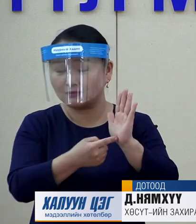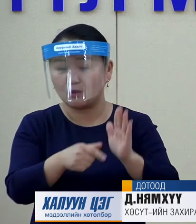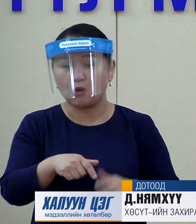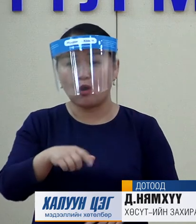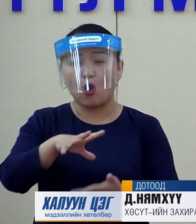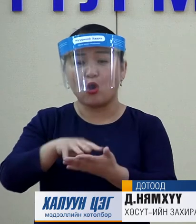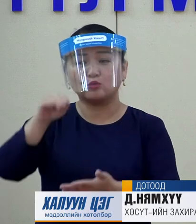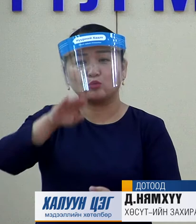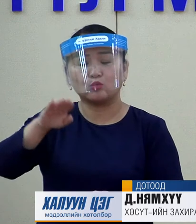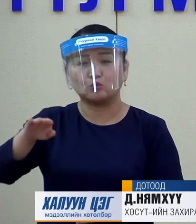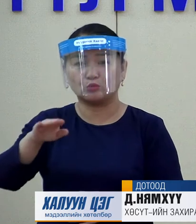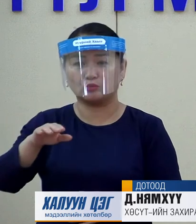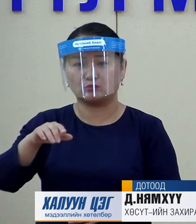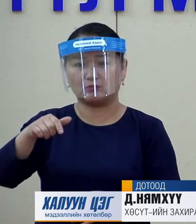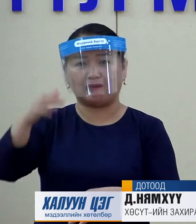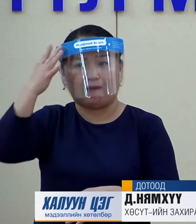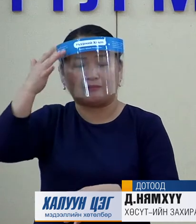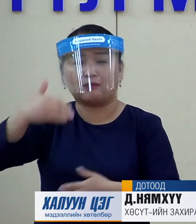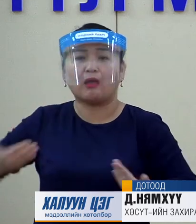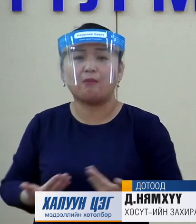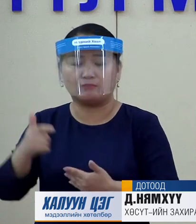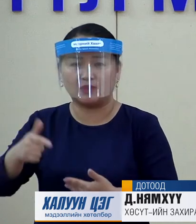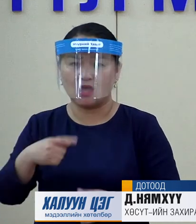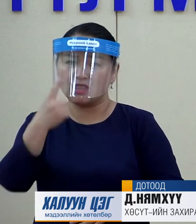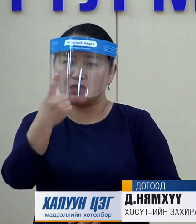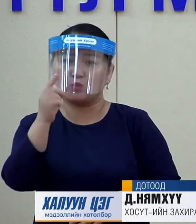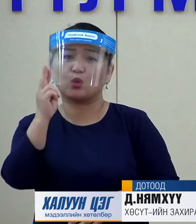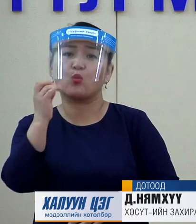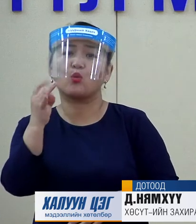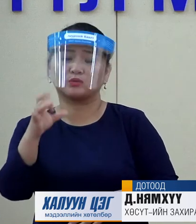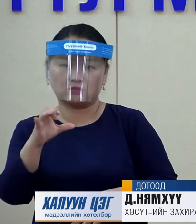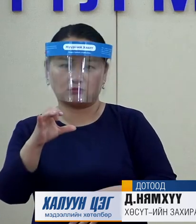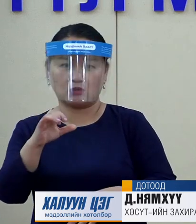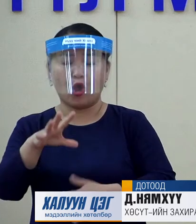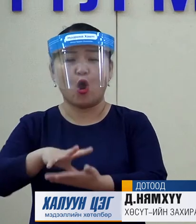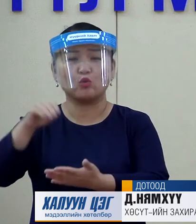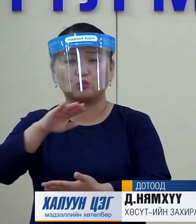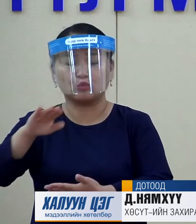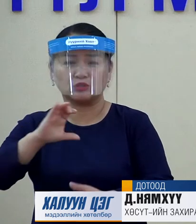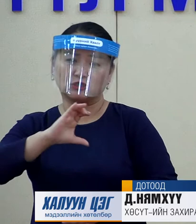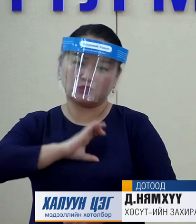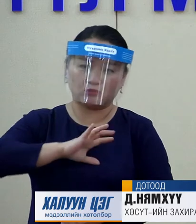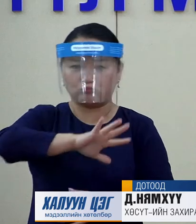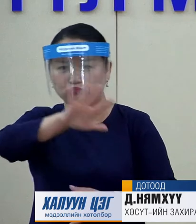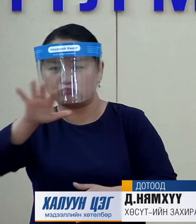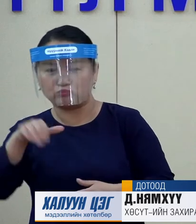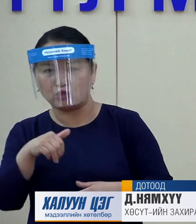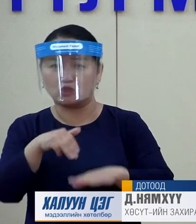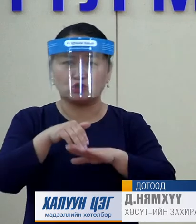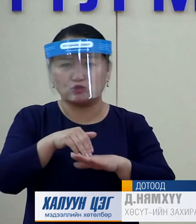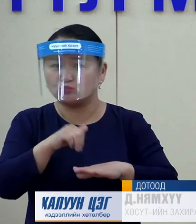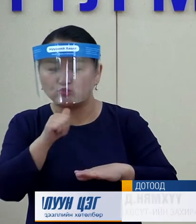хүний нутагт тэгээ голцоо нэгдүгээр хүрсэн оюутнууд сэтгэл санаа бүх юм бэхтээгүй хөөрхөө жоохон